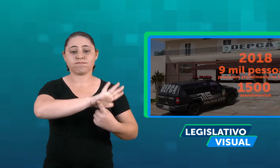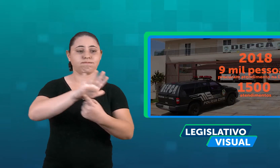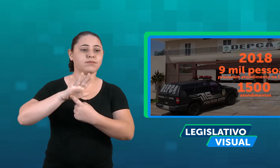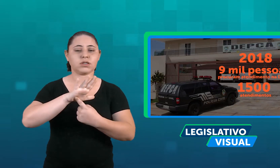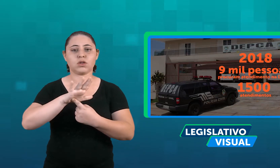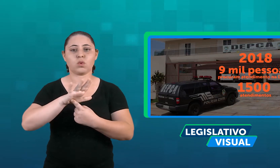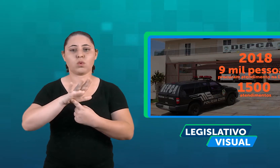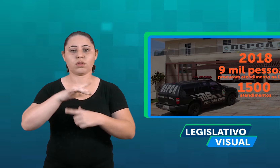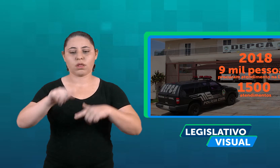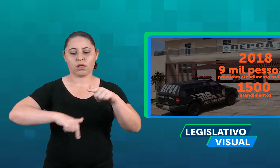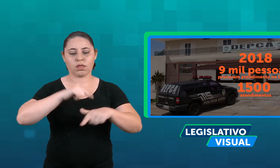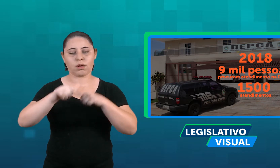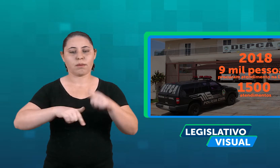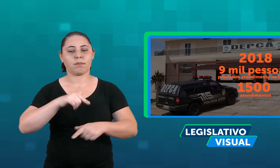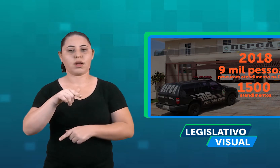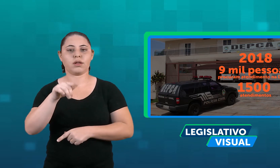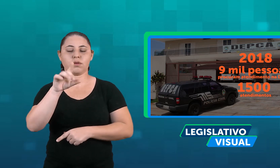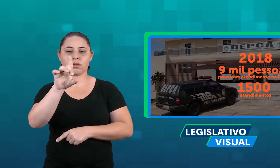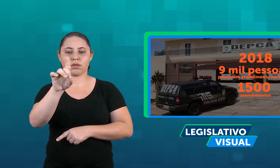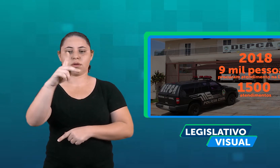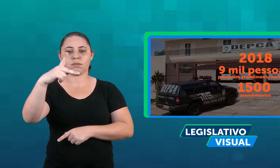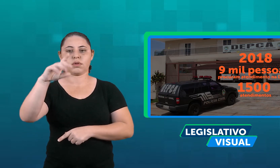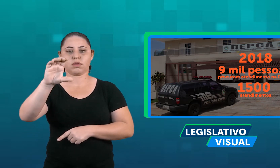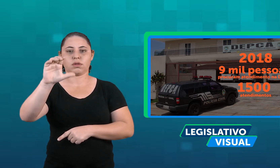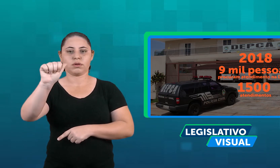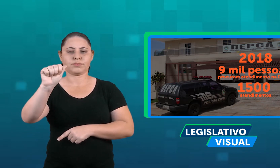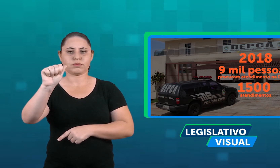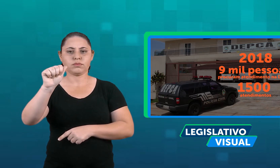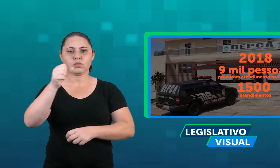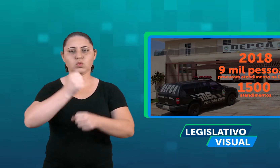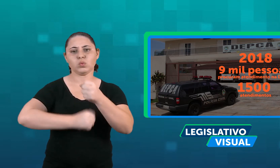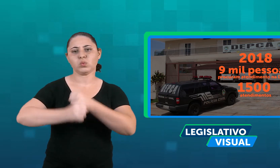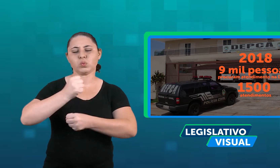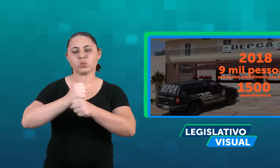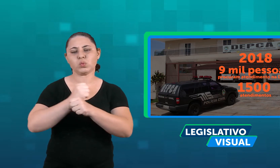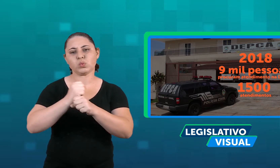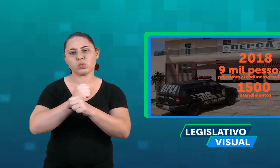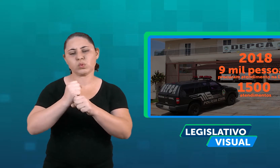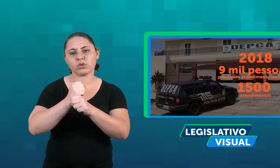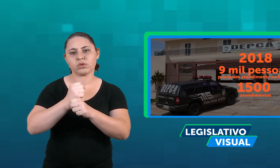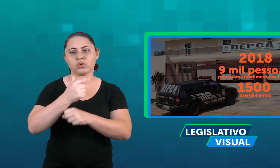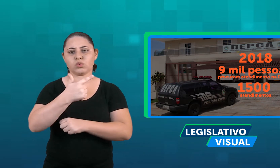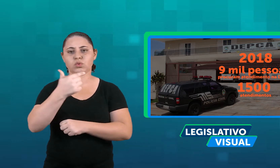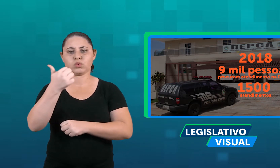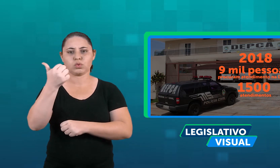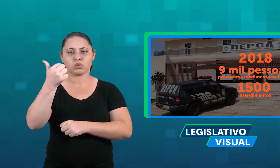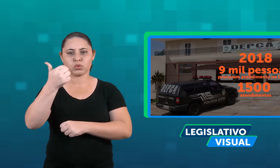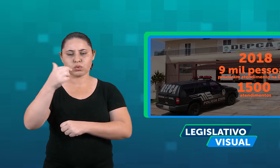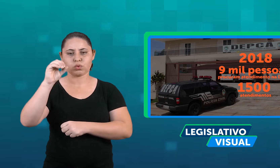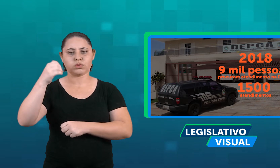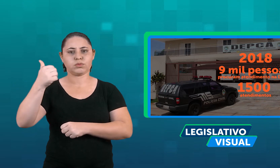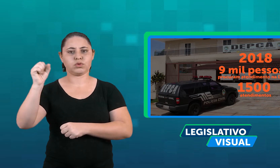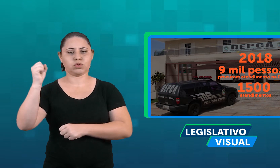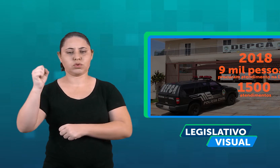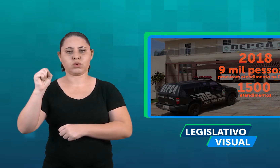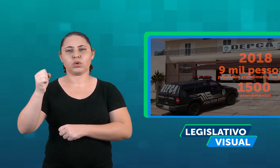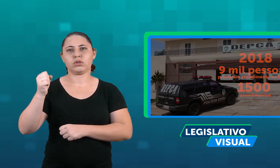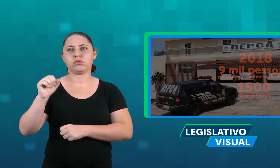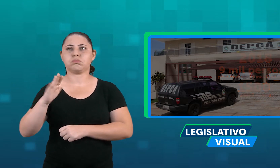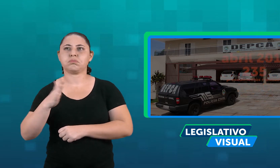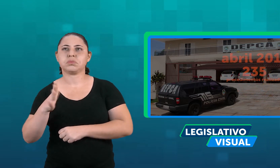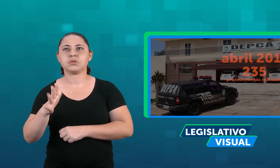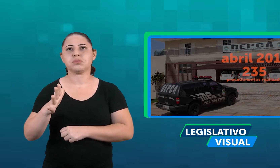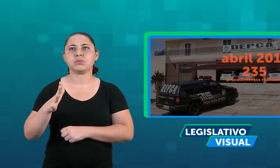Em 2018, 9.000 pessoas estiveram na delegacia. Foram 1.500